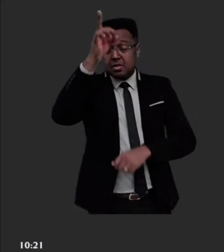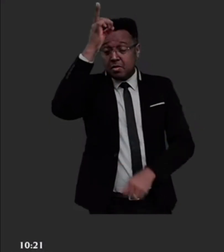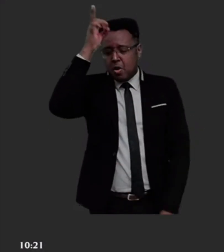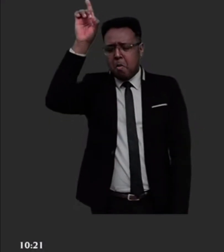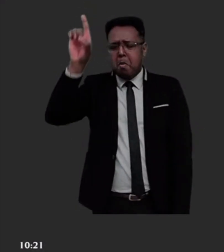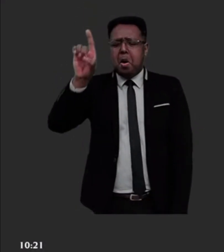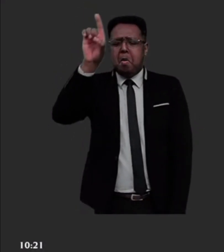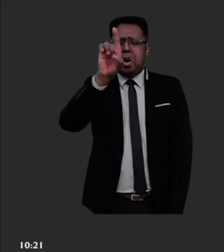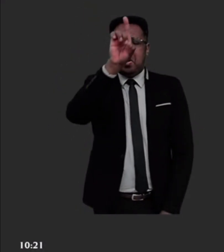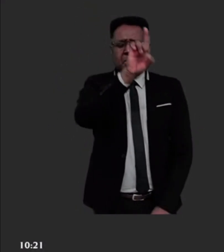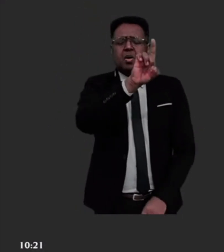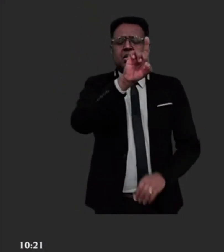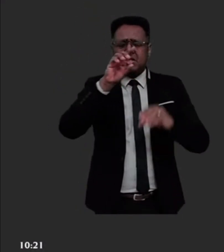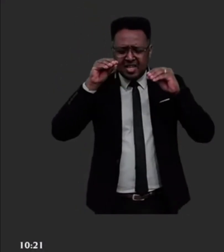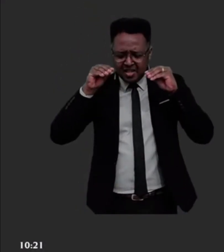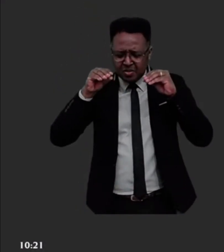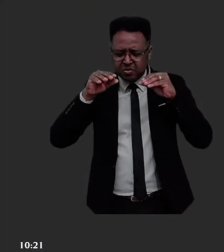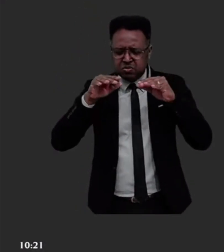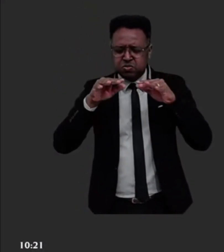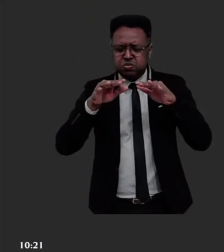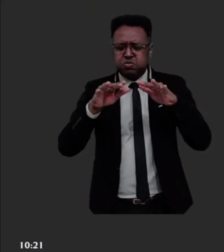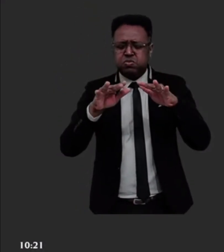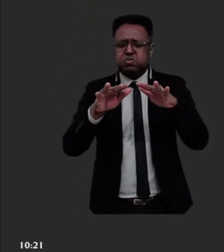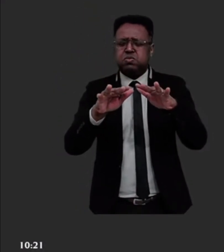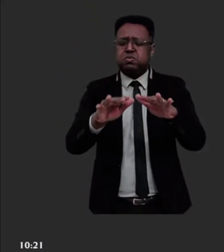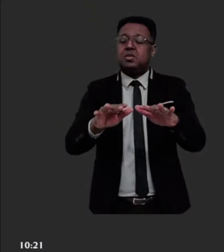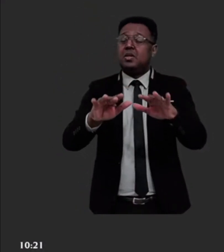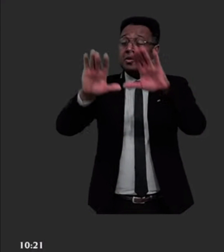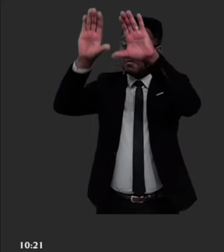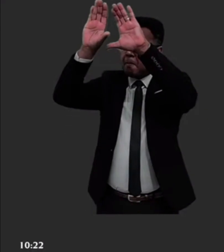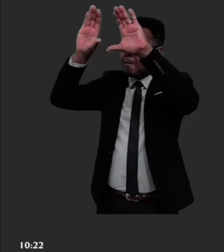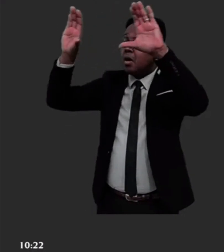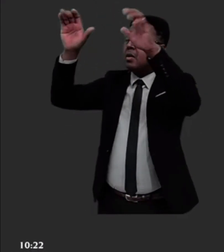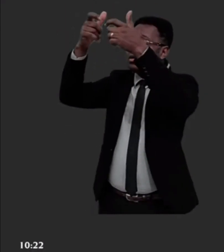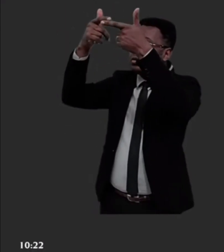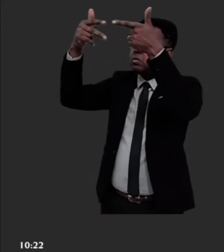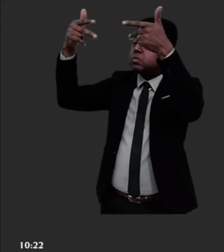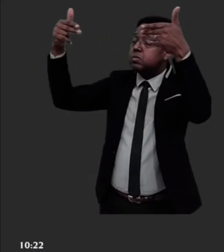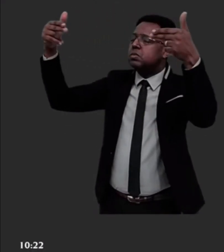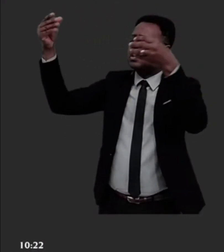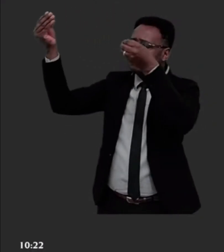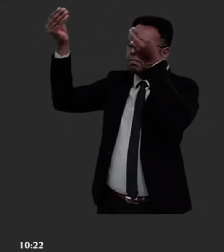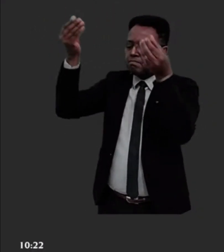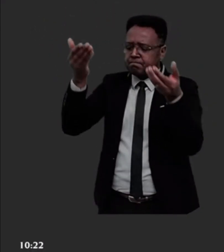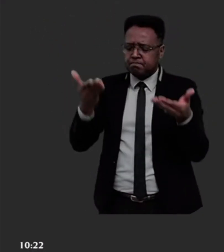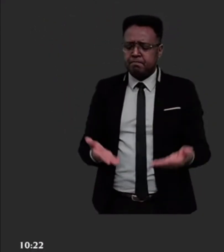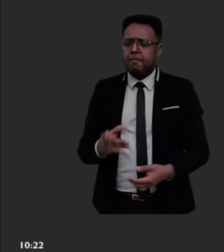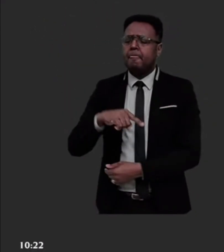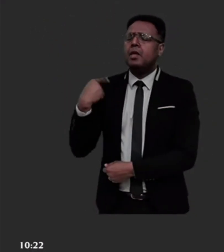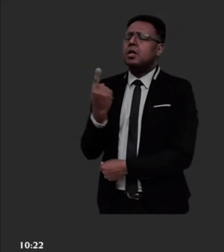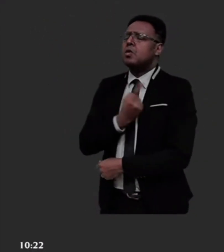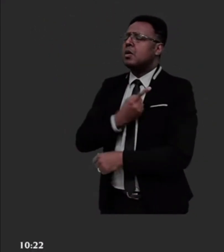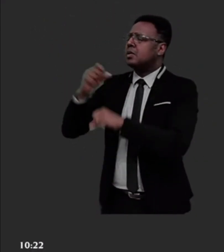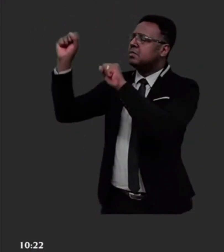armas poderosas, reveste eles daquilo que é do céu, e abençoa todos nós pelo amor do teu